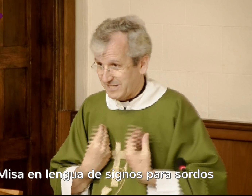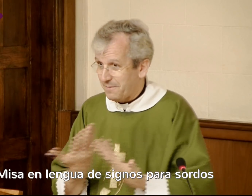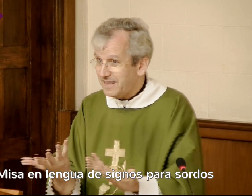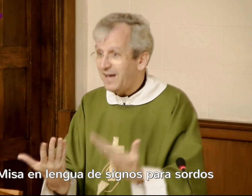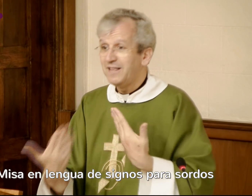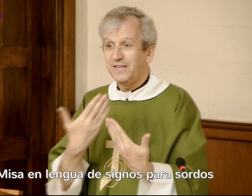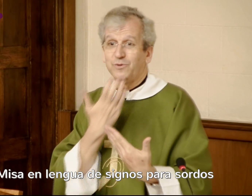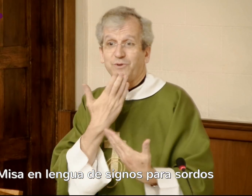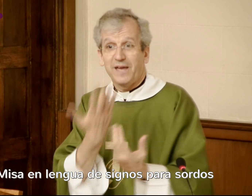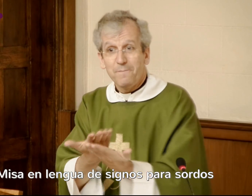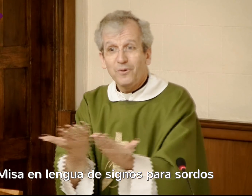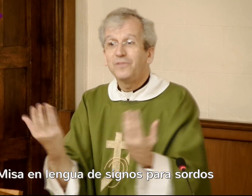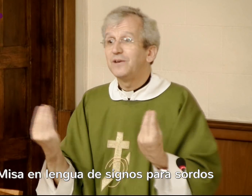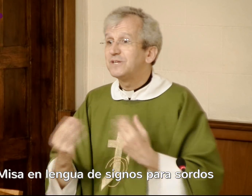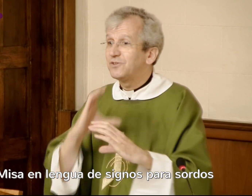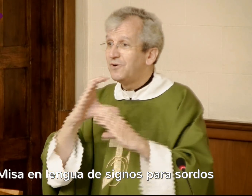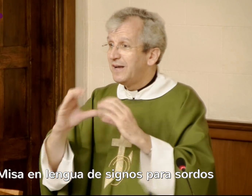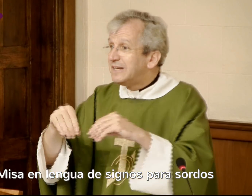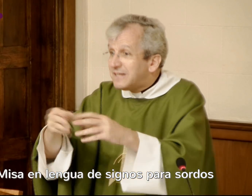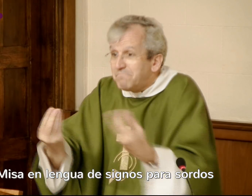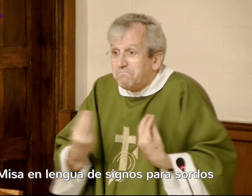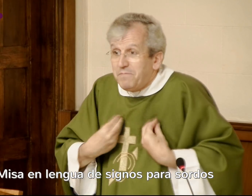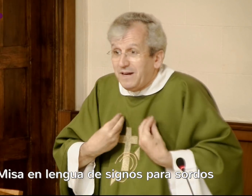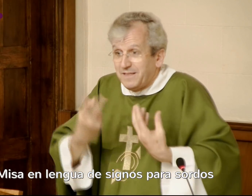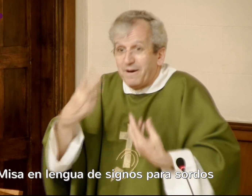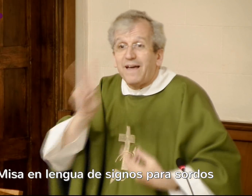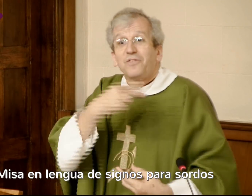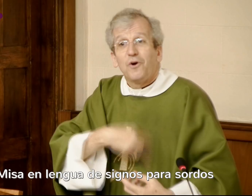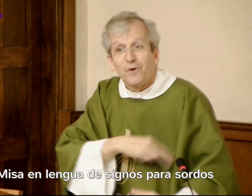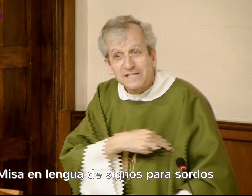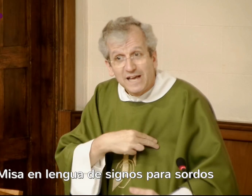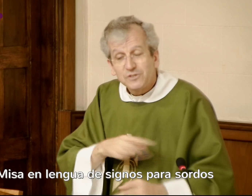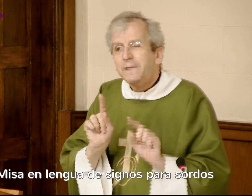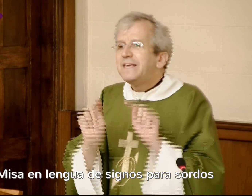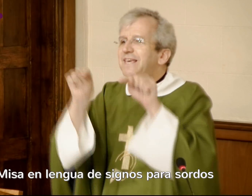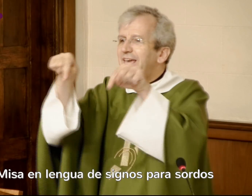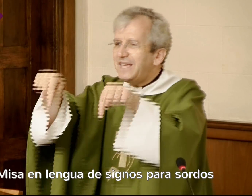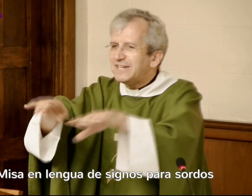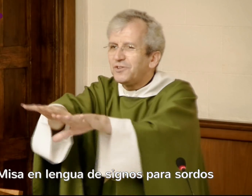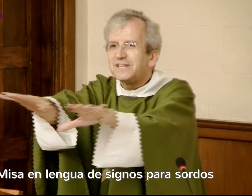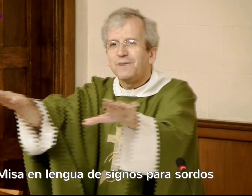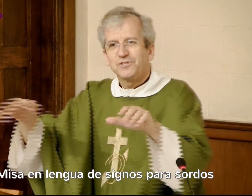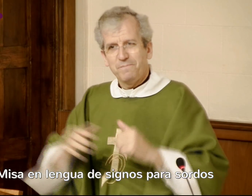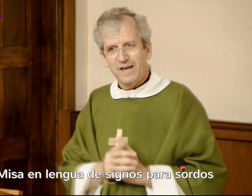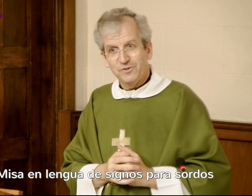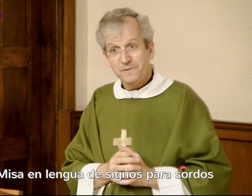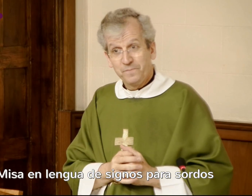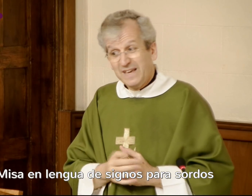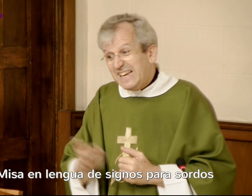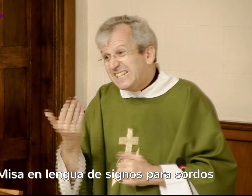nuestra vida, de nuestro ejemplo, de nuestro vivir de verdad como cristianos. Y ahí es donde estamos enviados. Y si